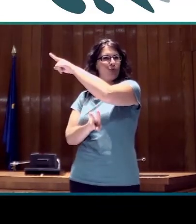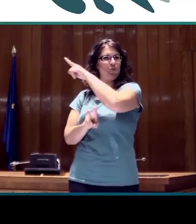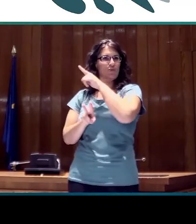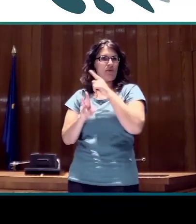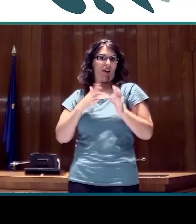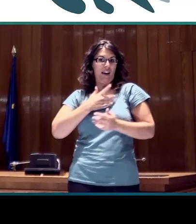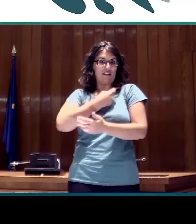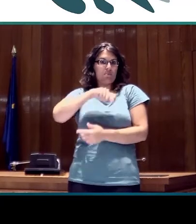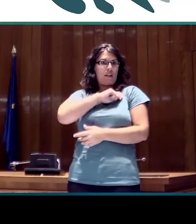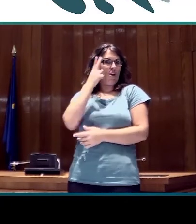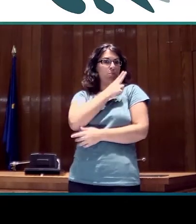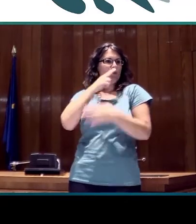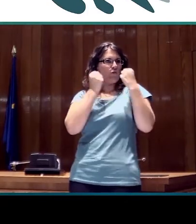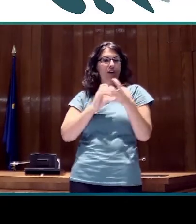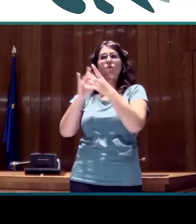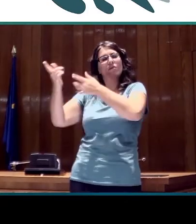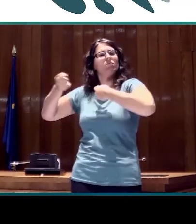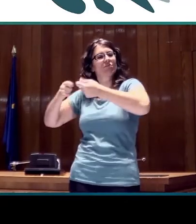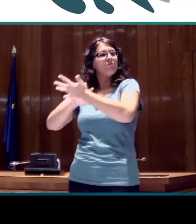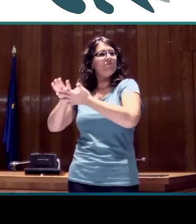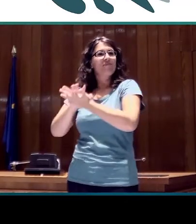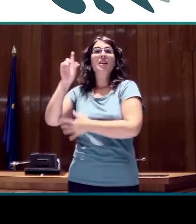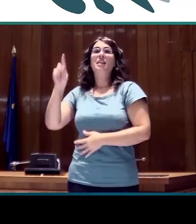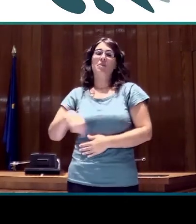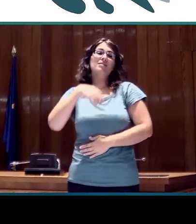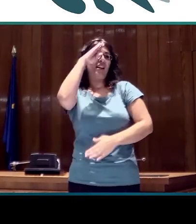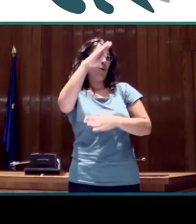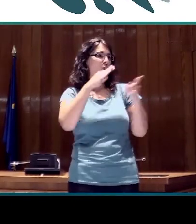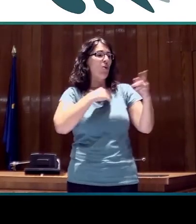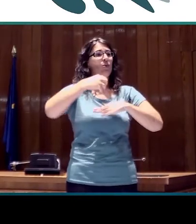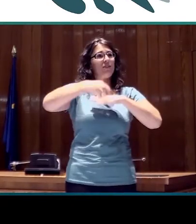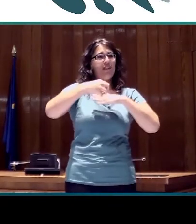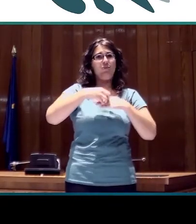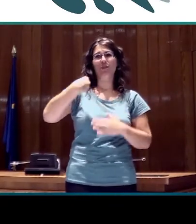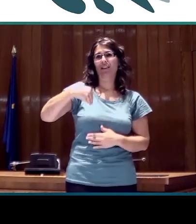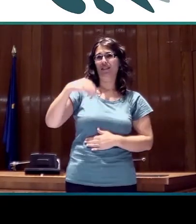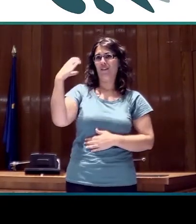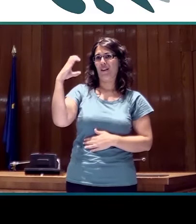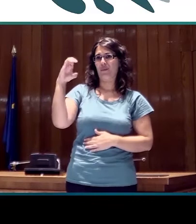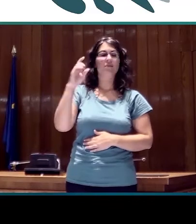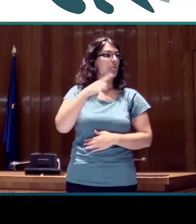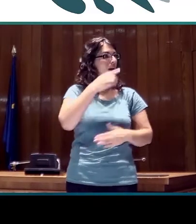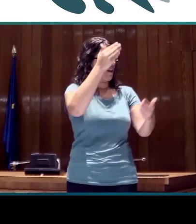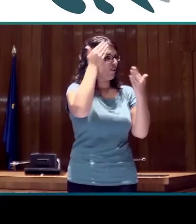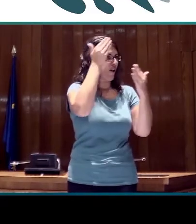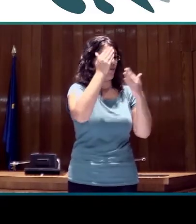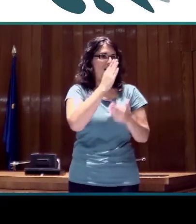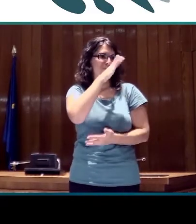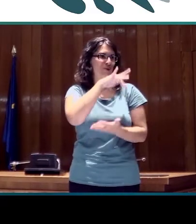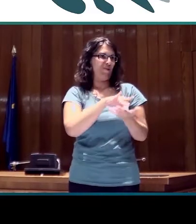está firmemente comprometido a Luis Cayo presidente del cermi al cual también el día Enhorabuena por esa Enhorabuena que lo personaliza a ti pero el nombre